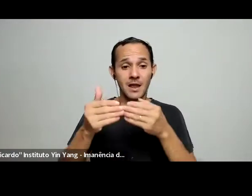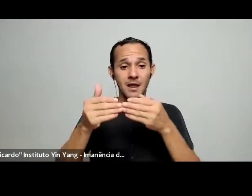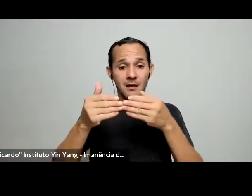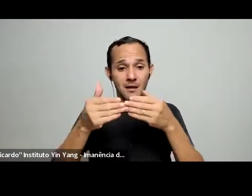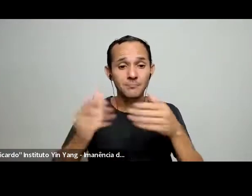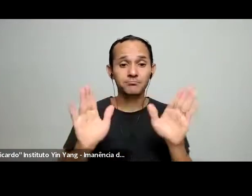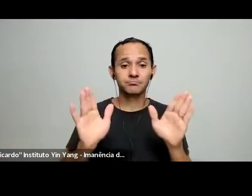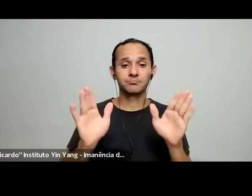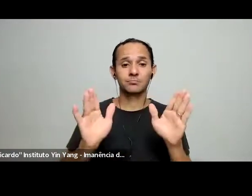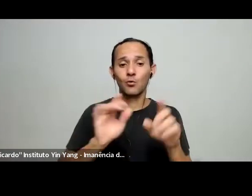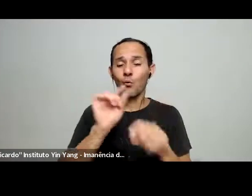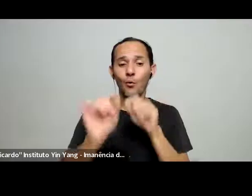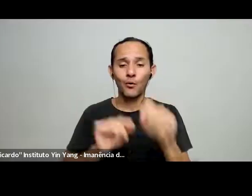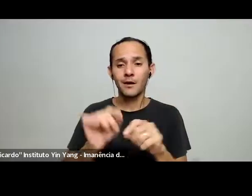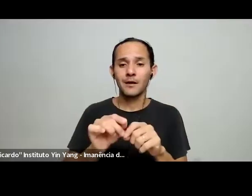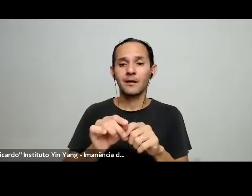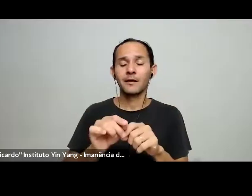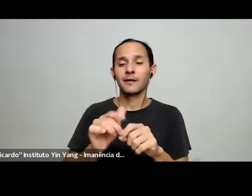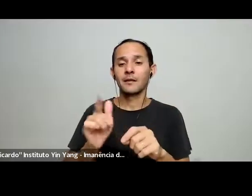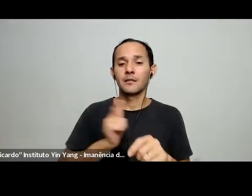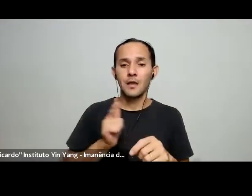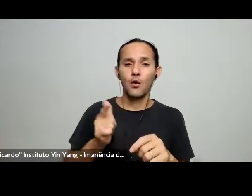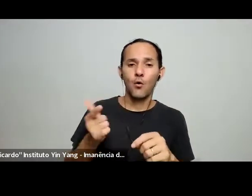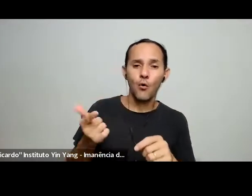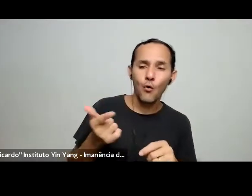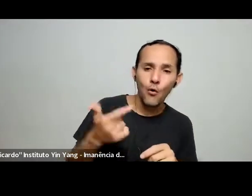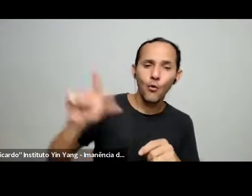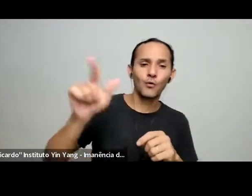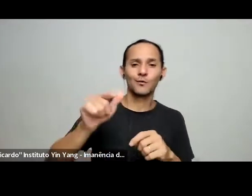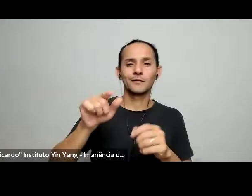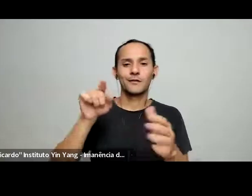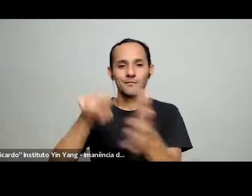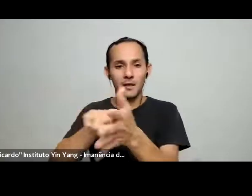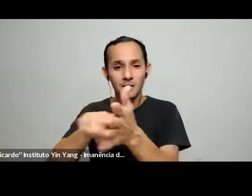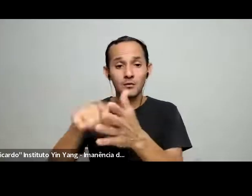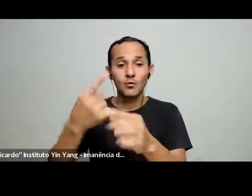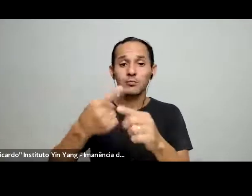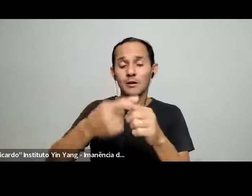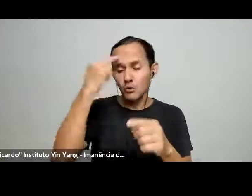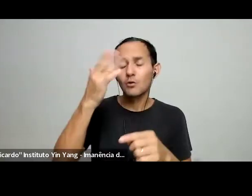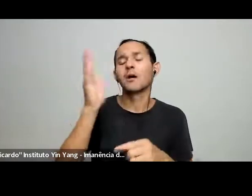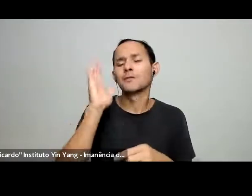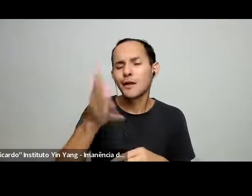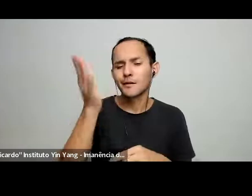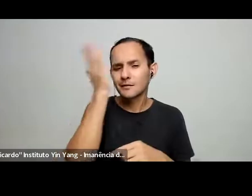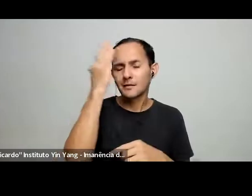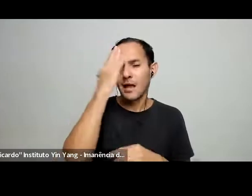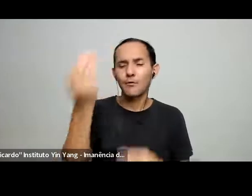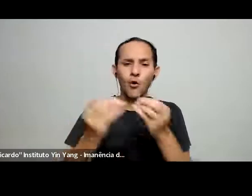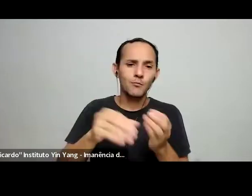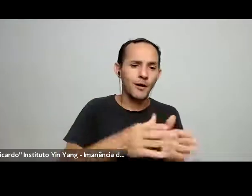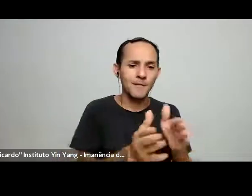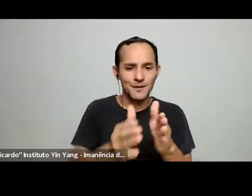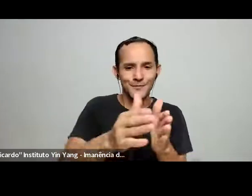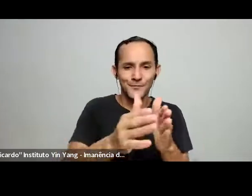né, para muitas mais outras formas de pesquisa, porque as pessoas já vão saber por onde caminhar.